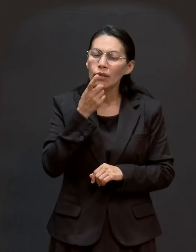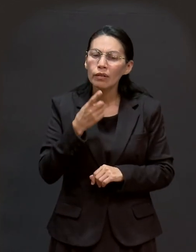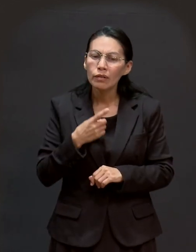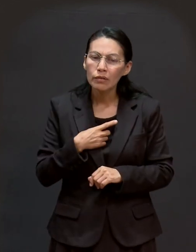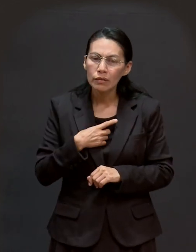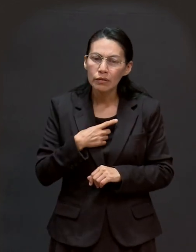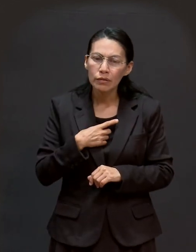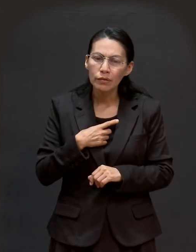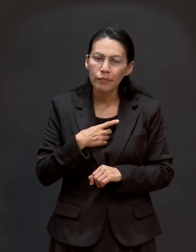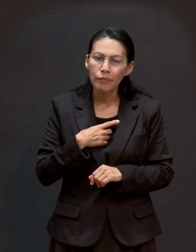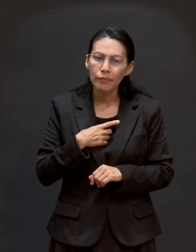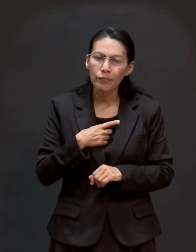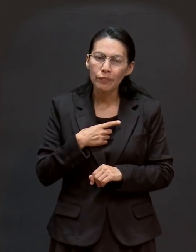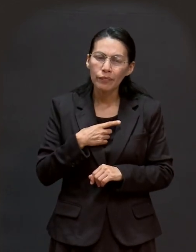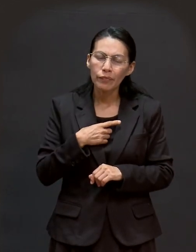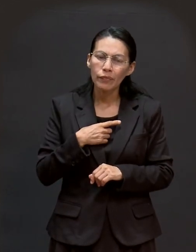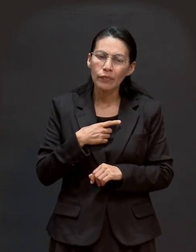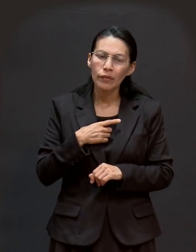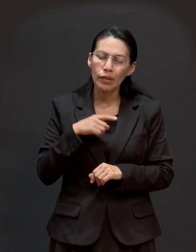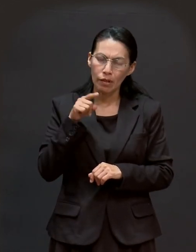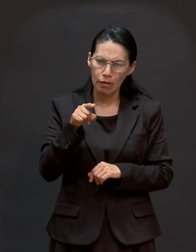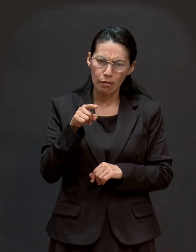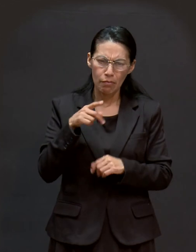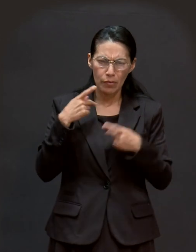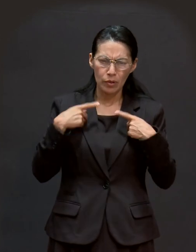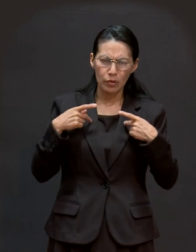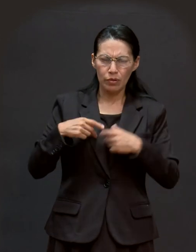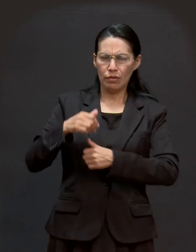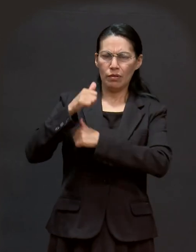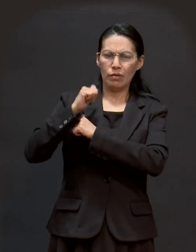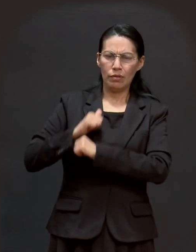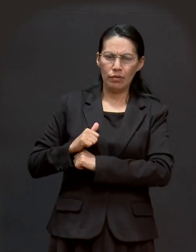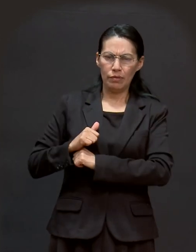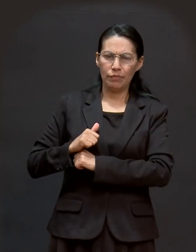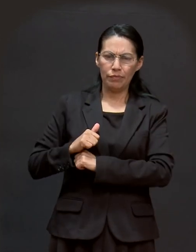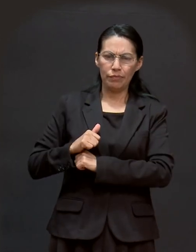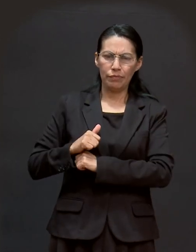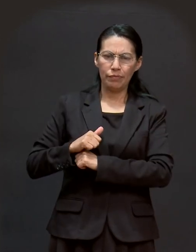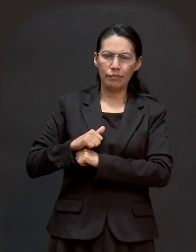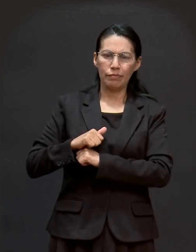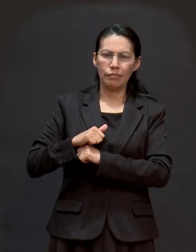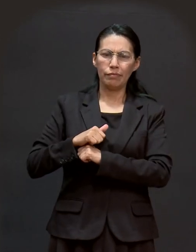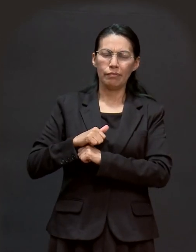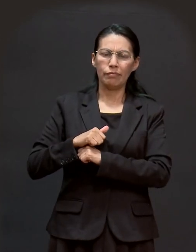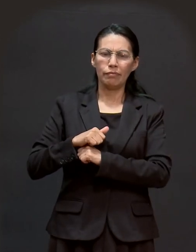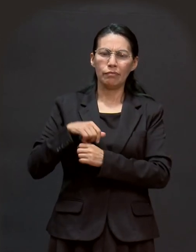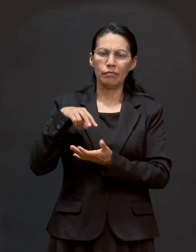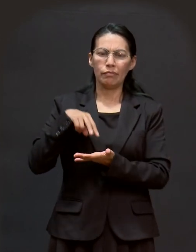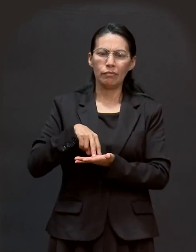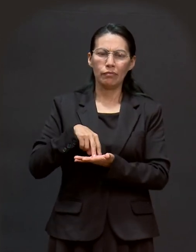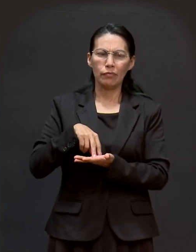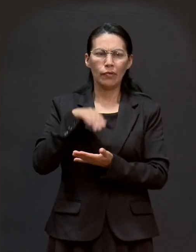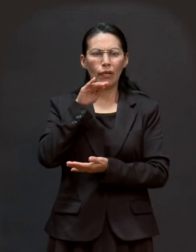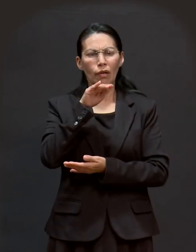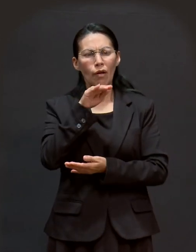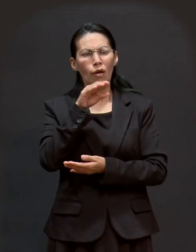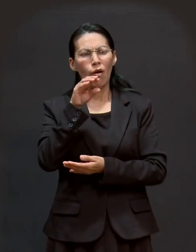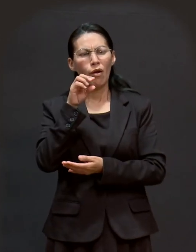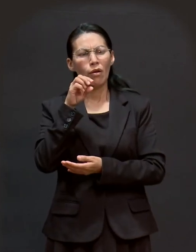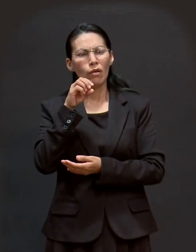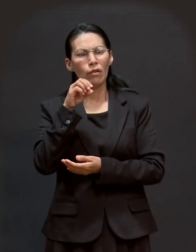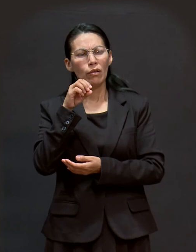otro llegó allí y me dice él la persona de de la línea aérea me dice señor omaña estábamos